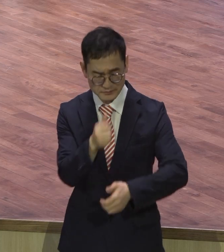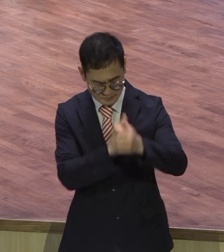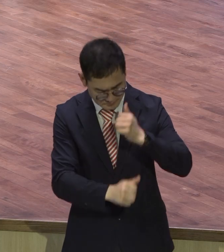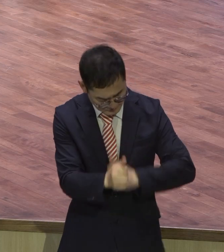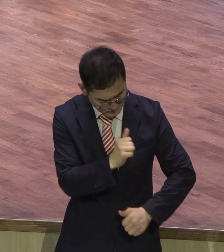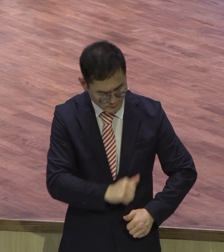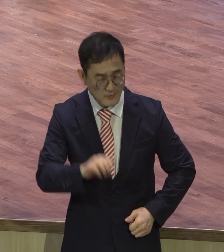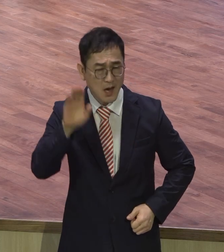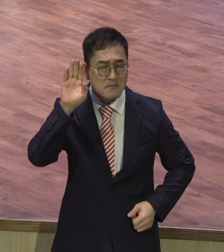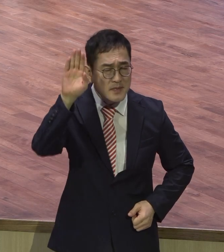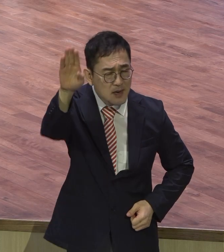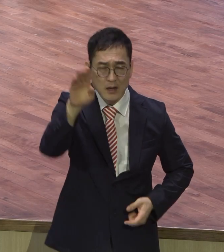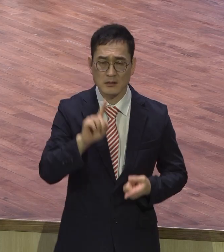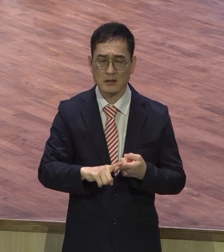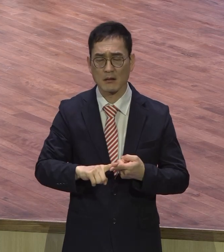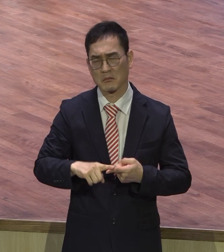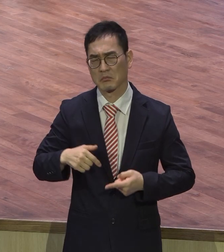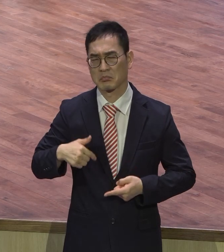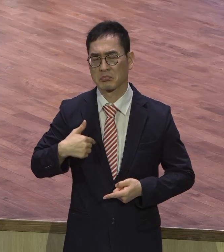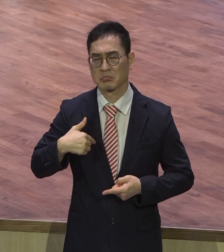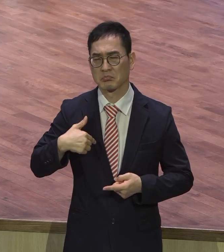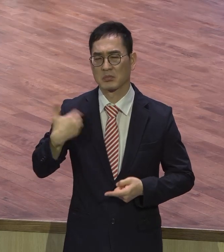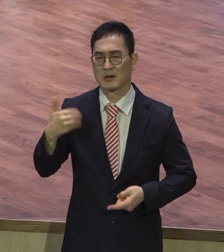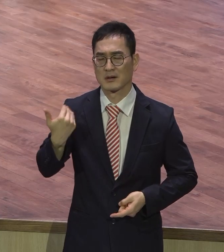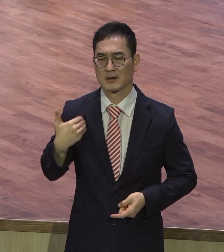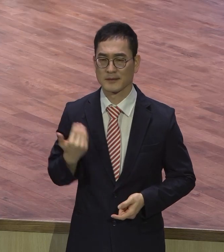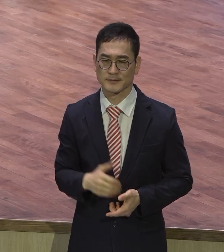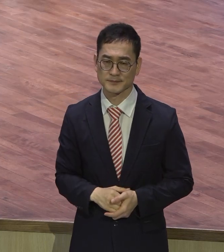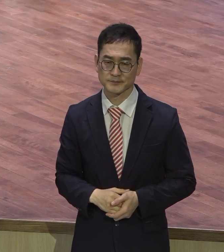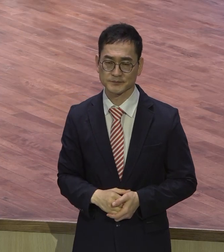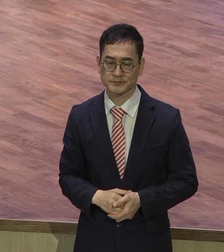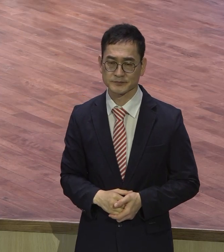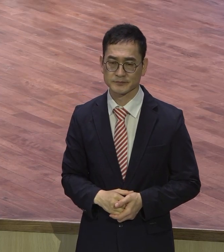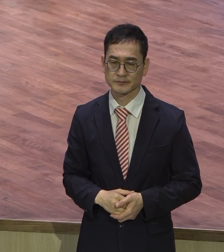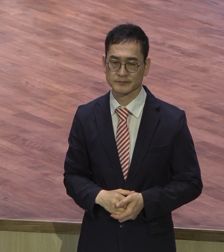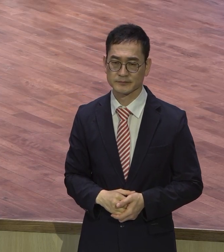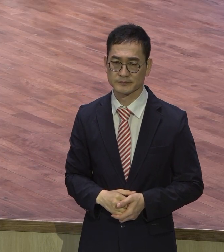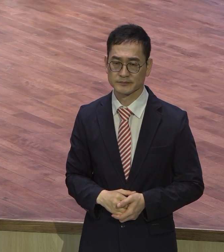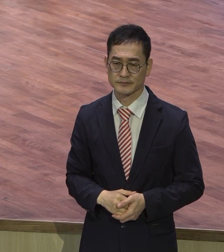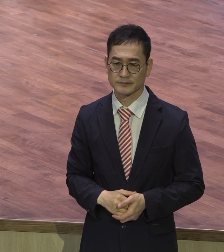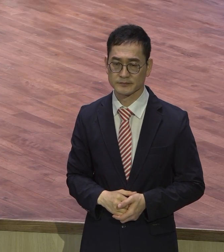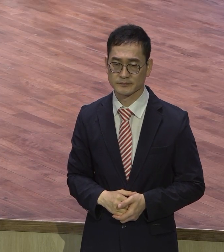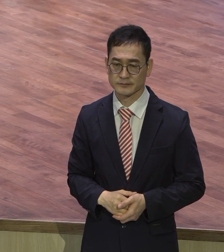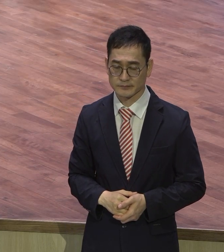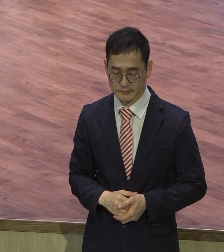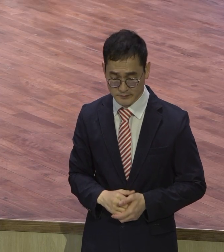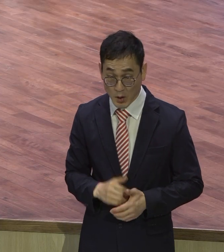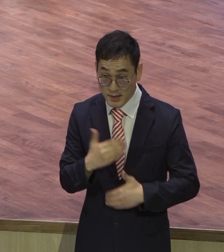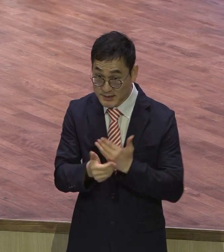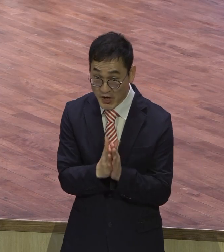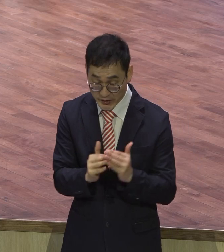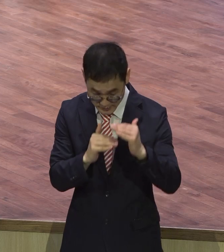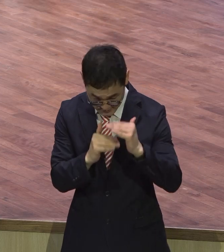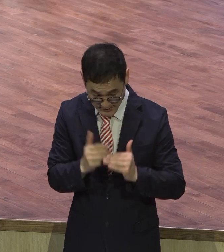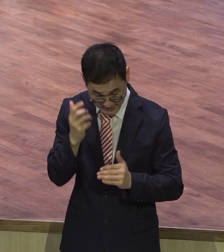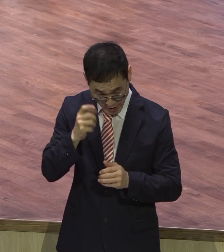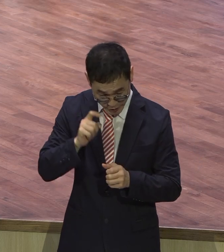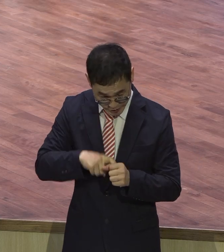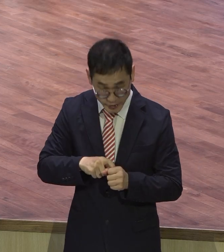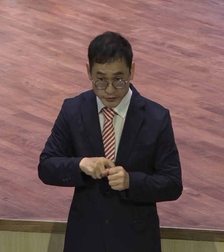전혀 안 믿습니다. 오늘 본문에 보니까 영적 질병을 치유하시고 회복시키기